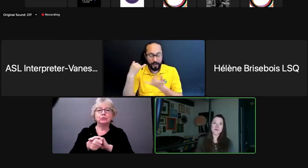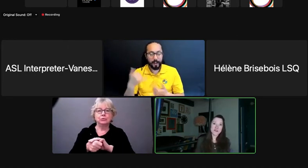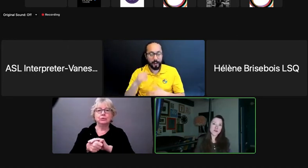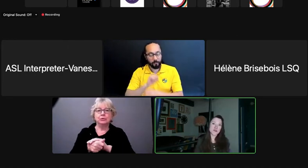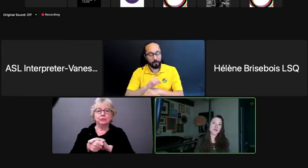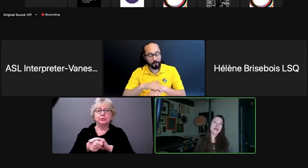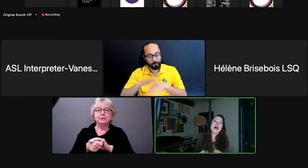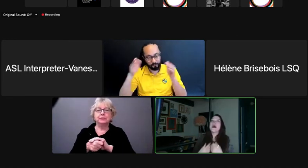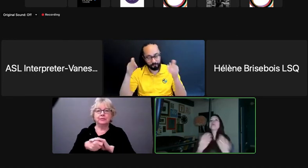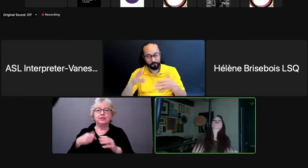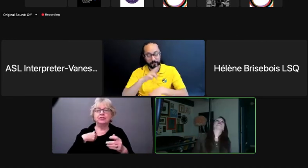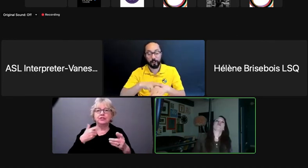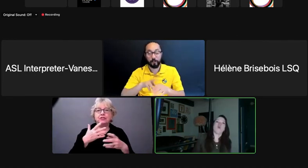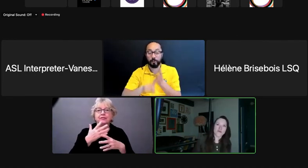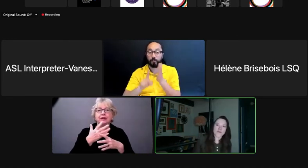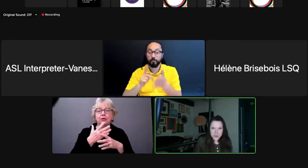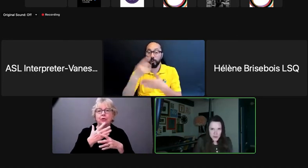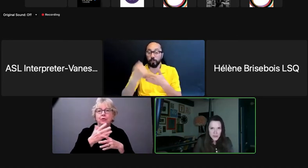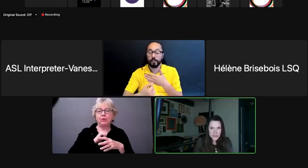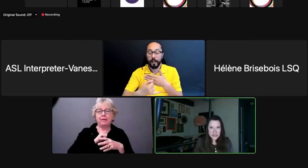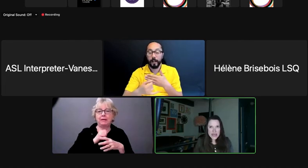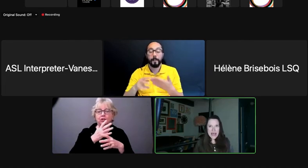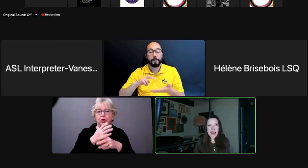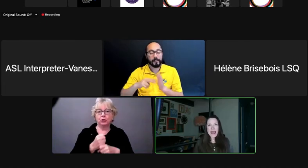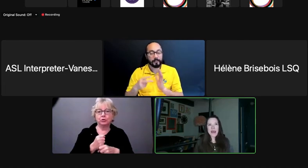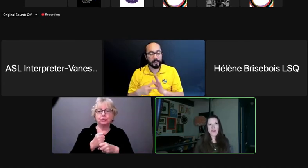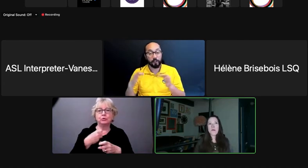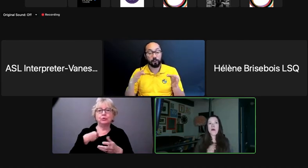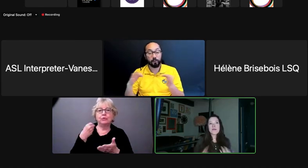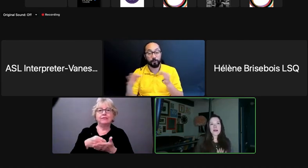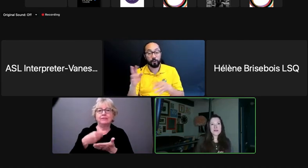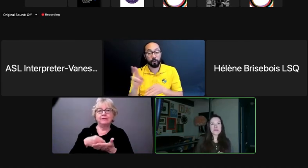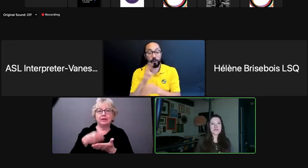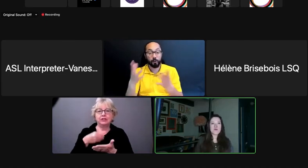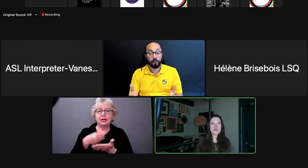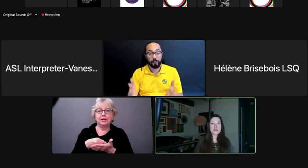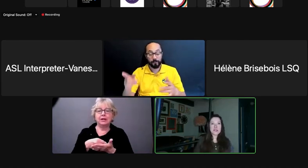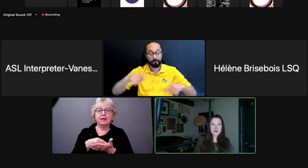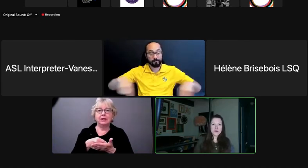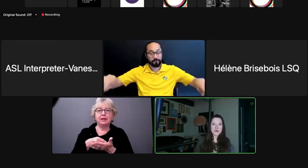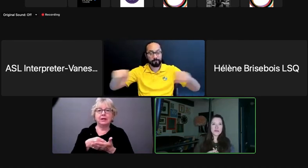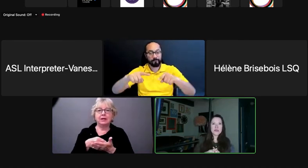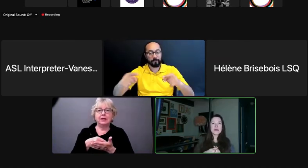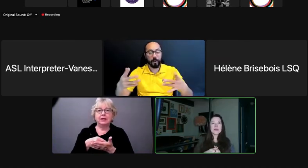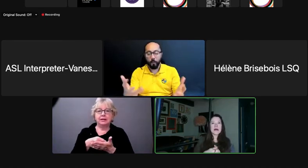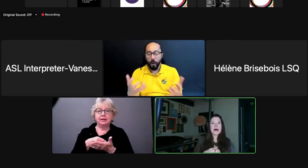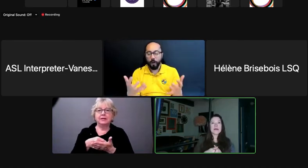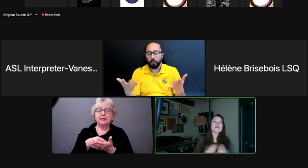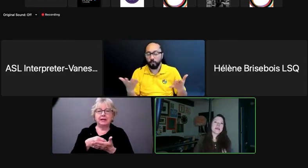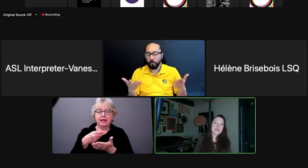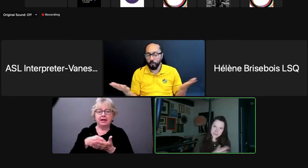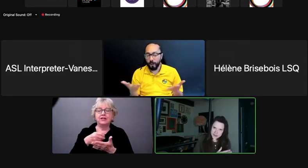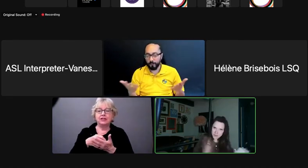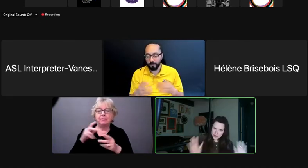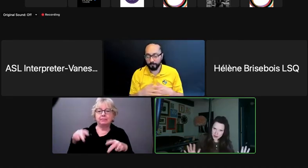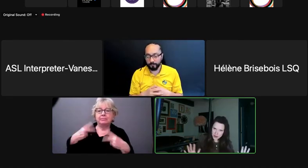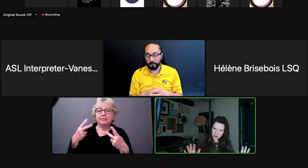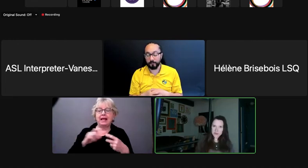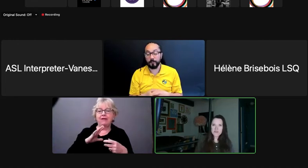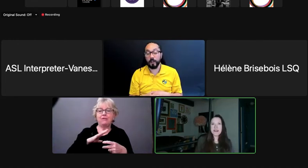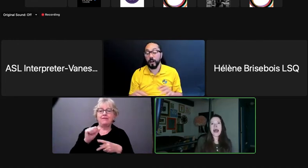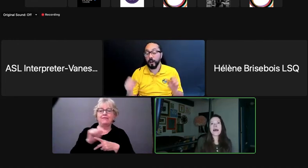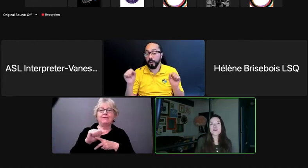moi-même du financement qui me permet de mener ma formation de